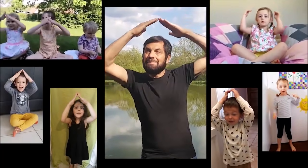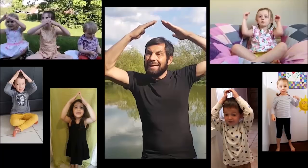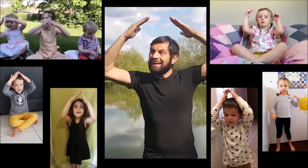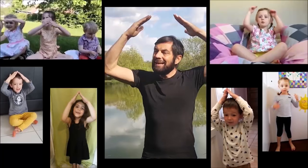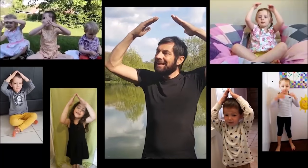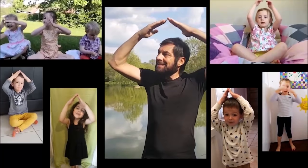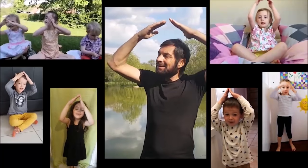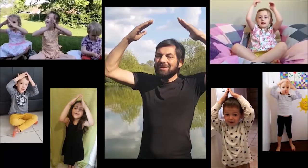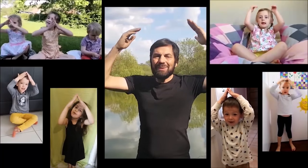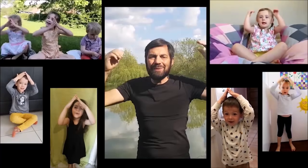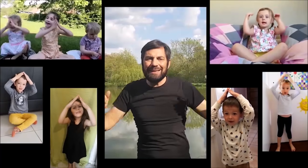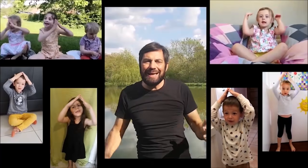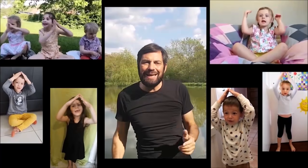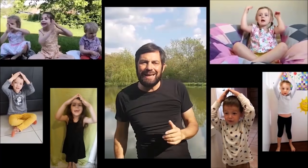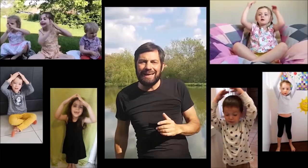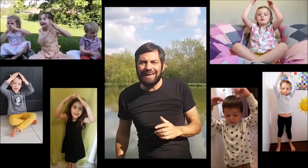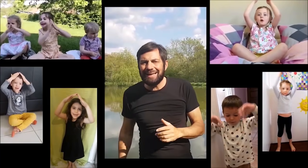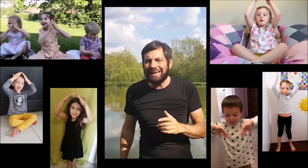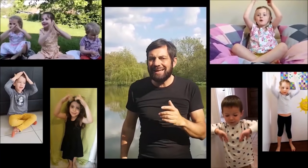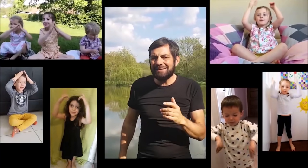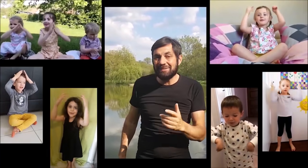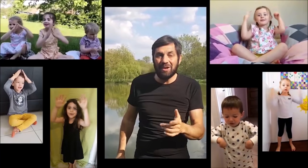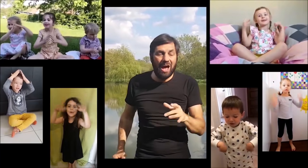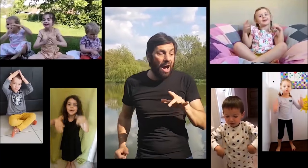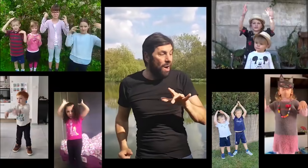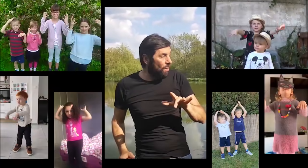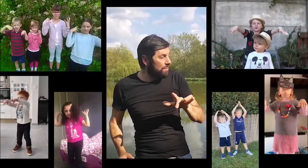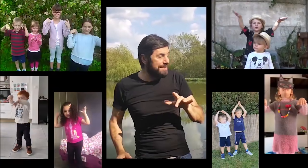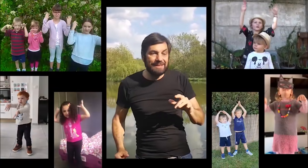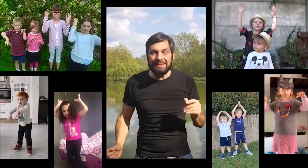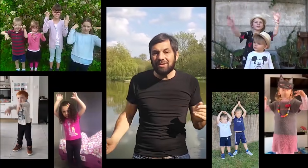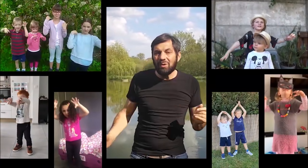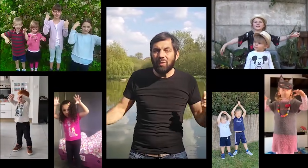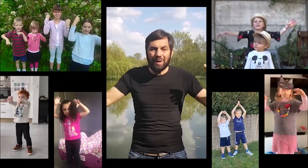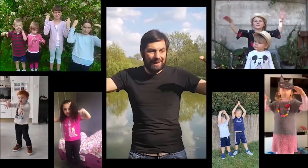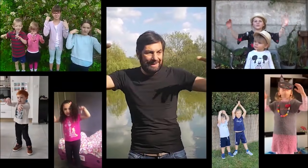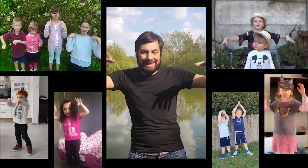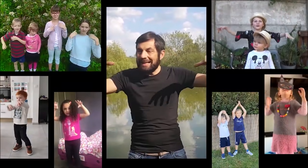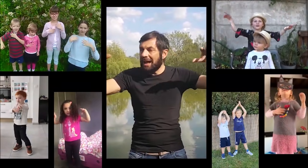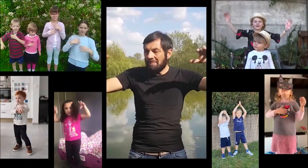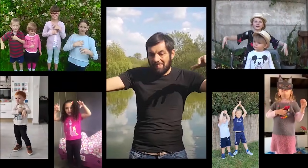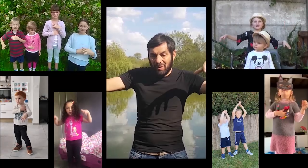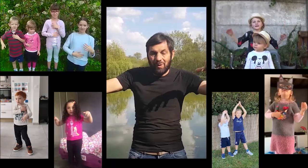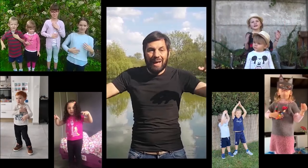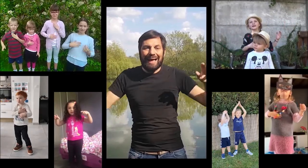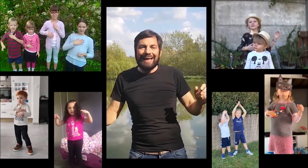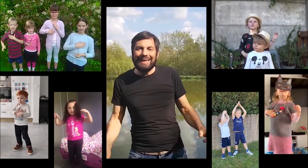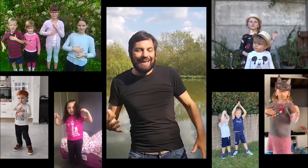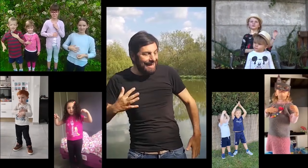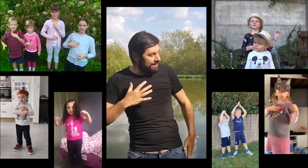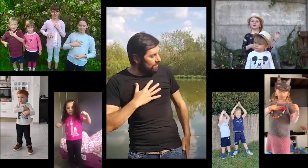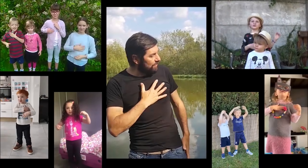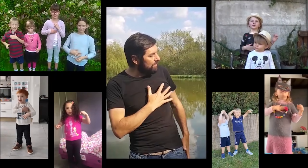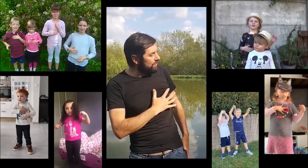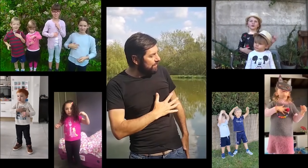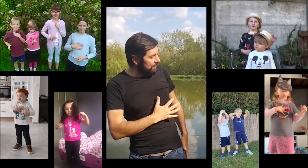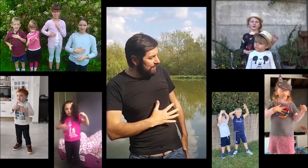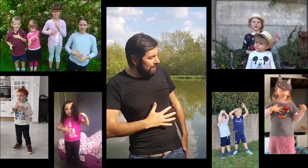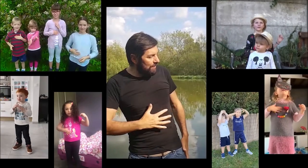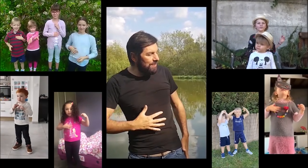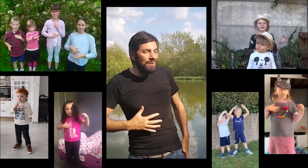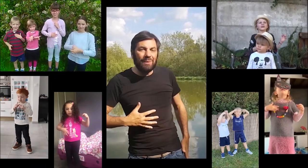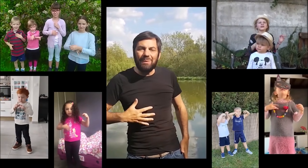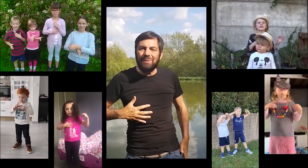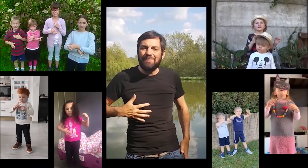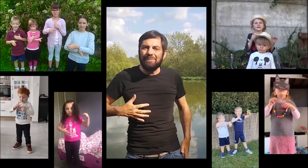maisonnette. Petit Aussitôt qu'il pleut, il est tout